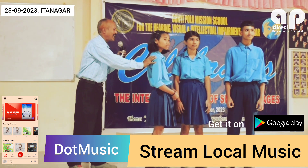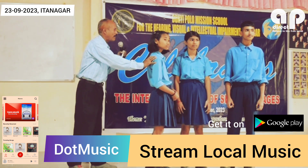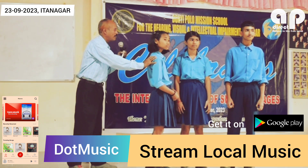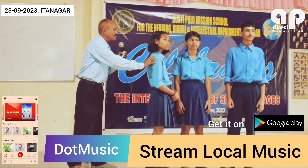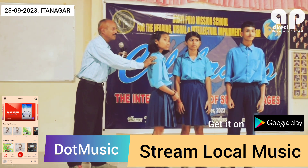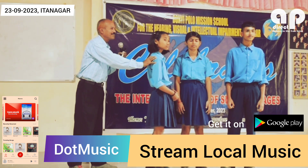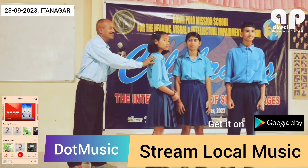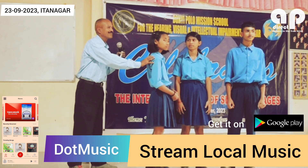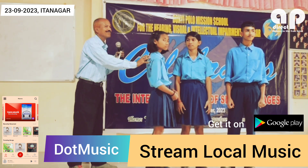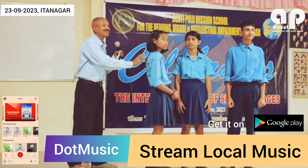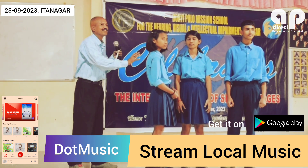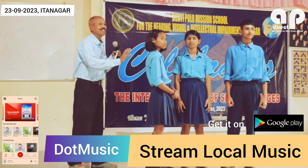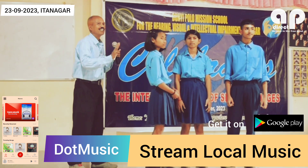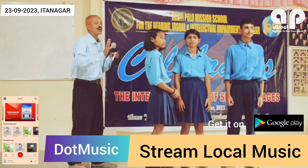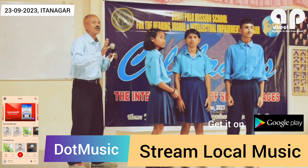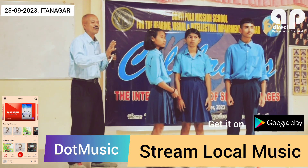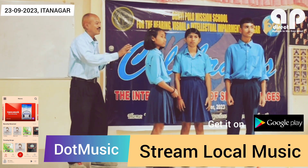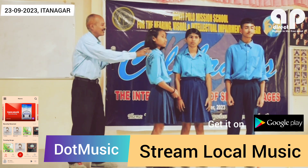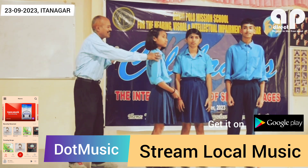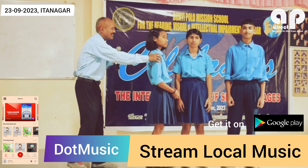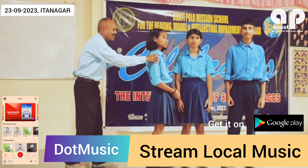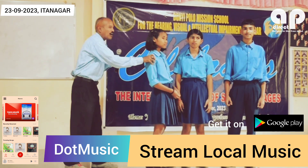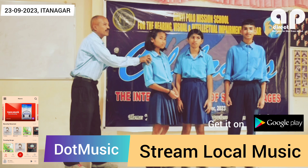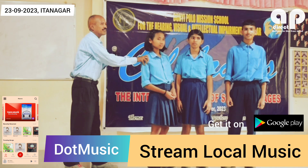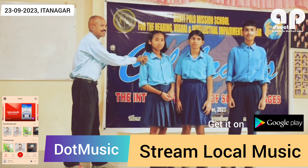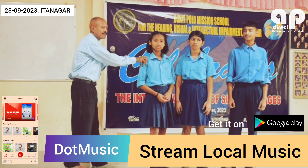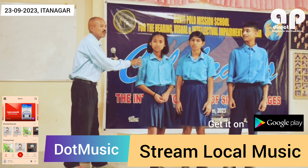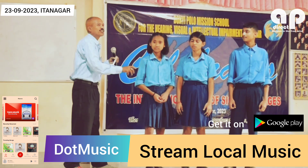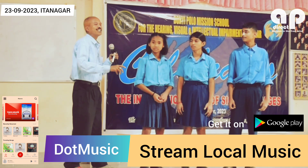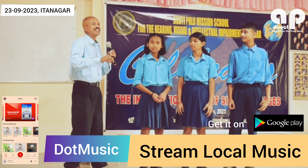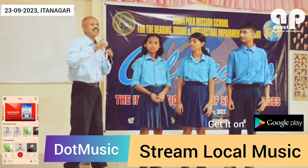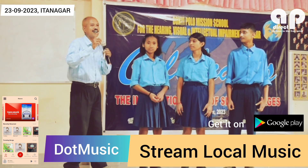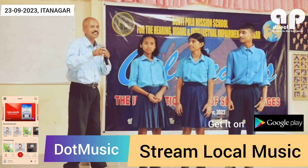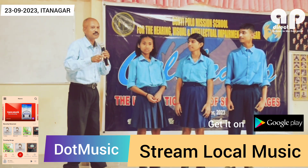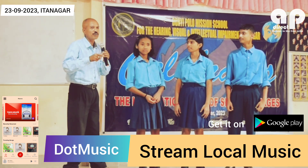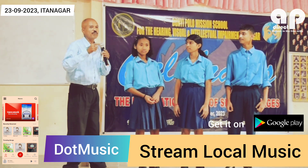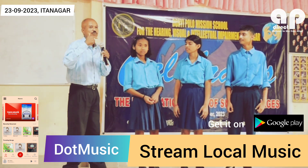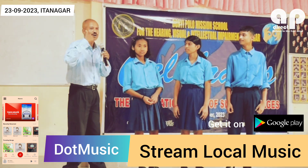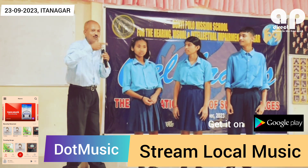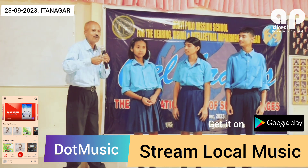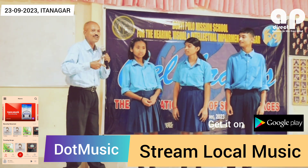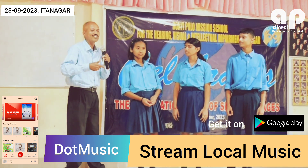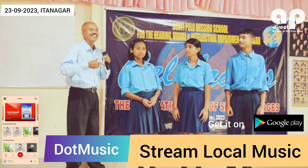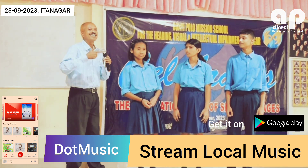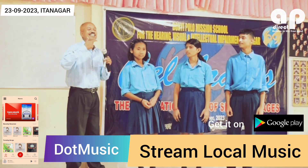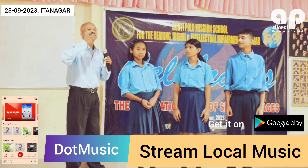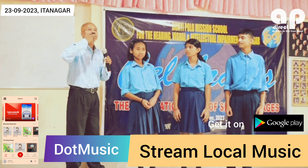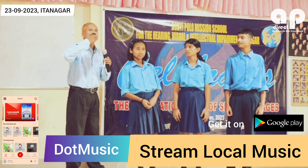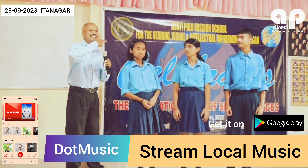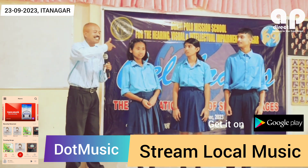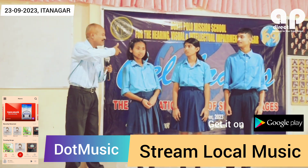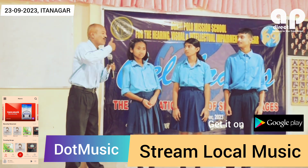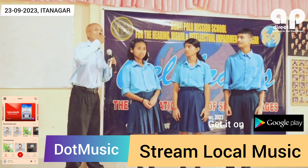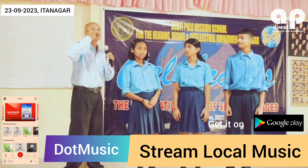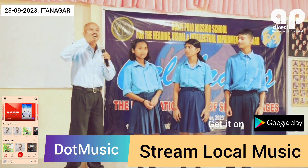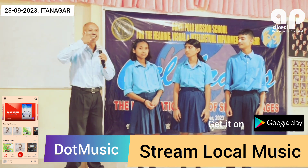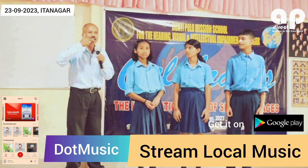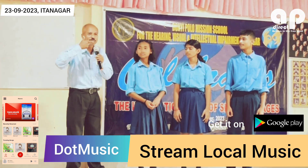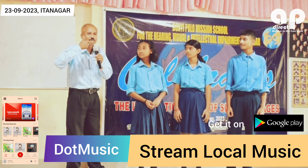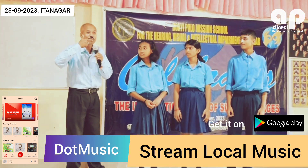नेम? नो. नाउ सेम क्वेश्चन इज आस्क फ्रॉम फ्रंट टू फ्रंट. सी फॉलोज माई लिप्स